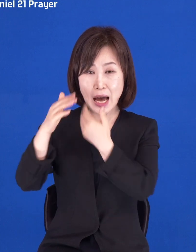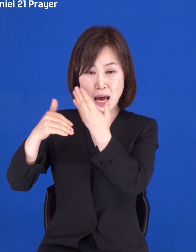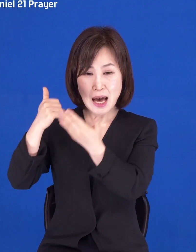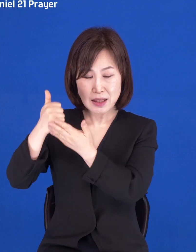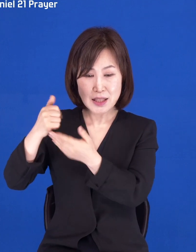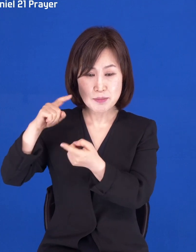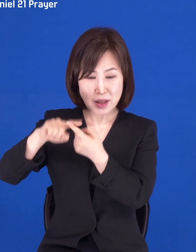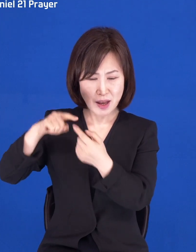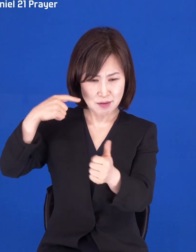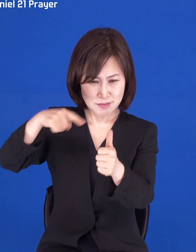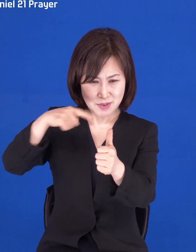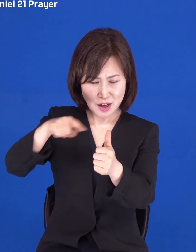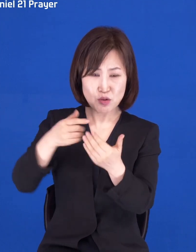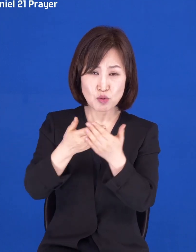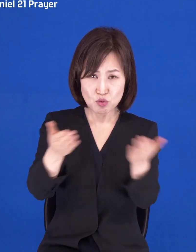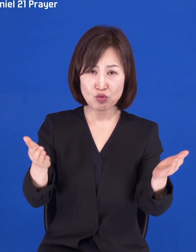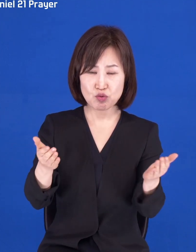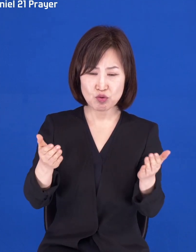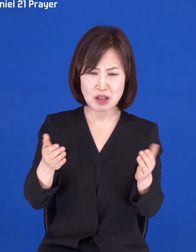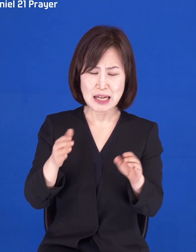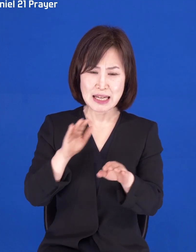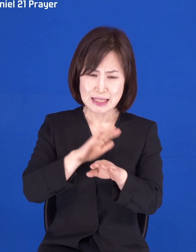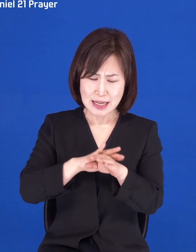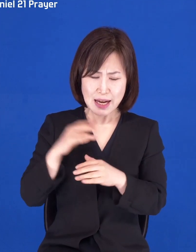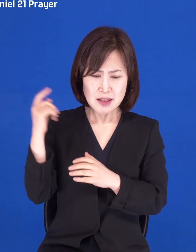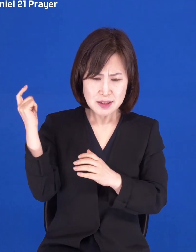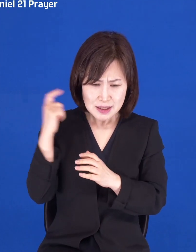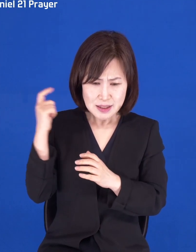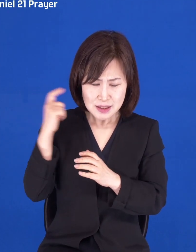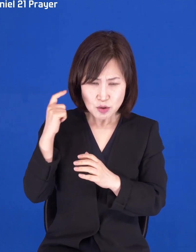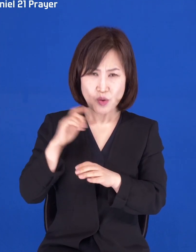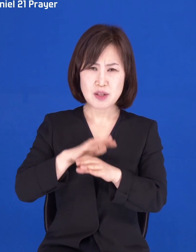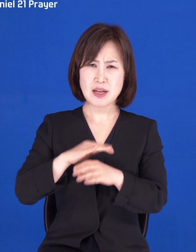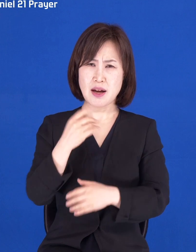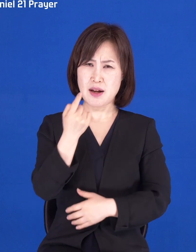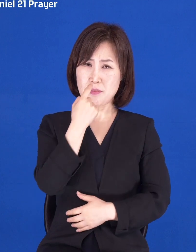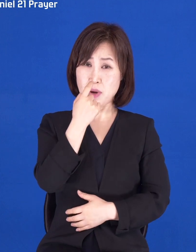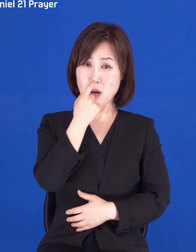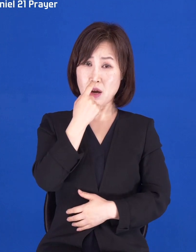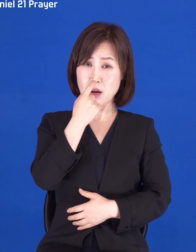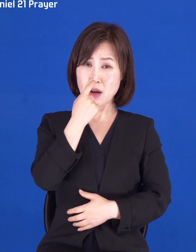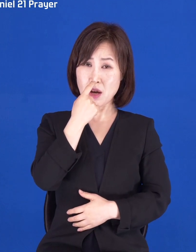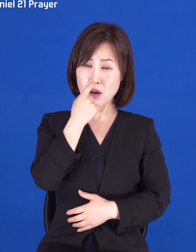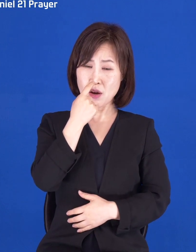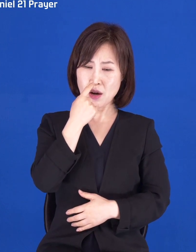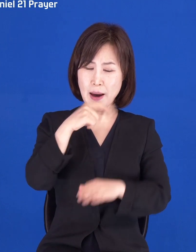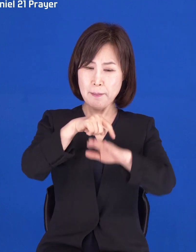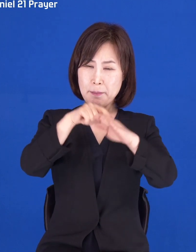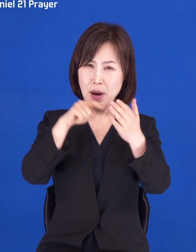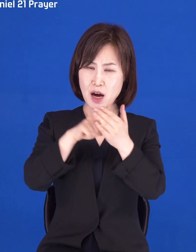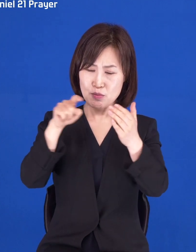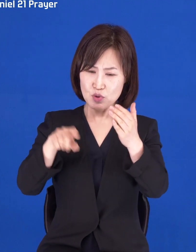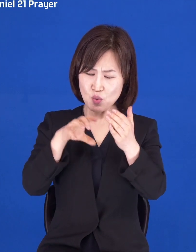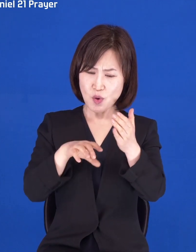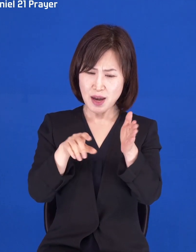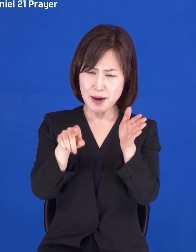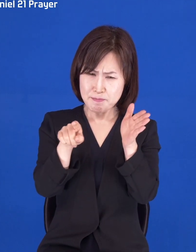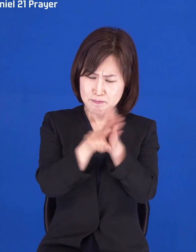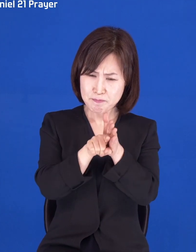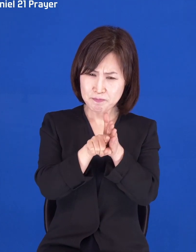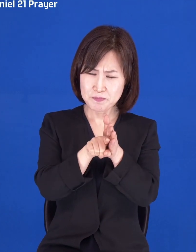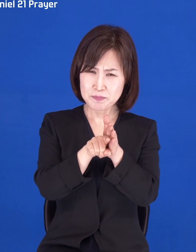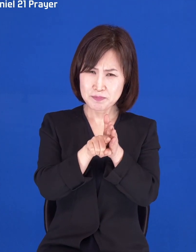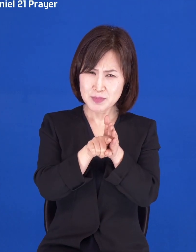줄 테니까 잘 듣고 잘 배워서 마음 가운데 믿음의 싹을